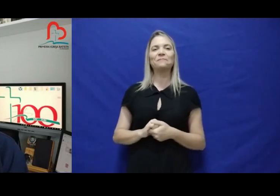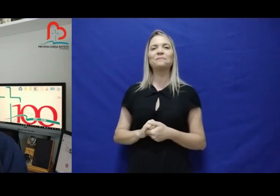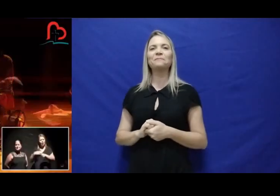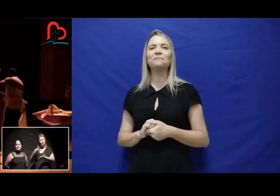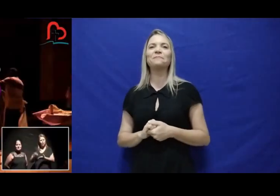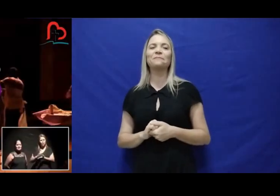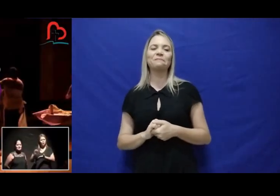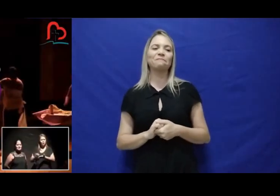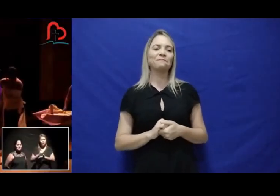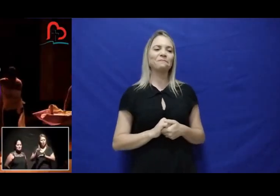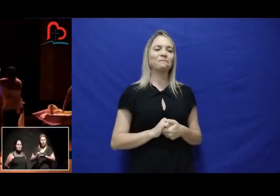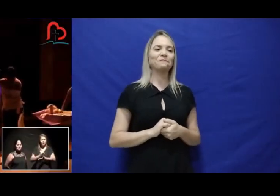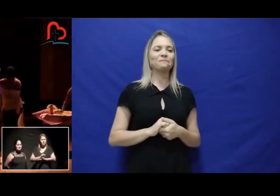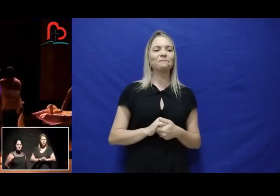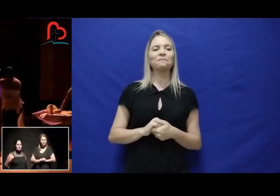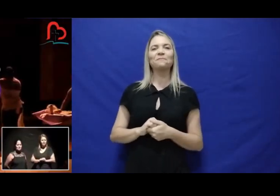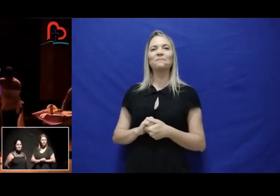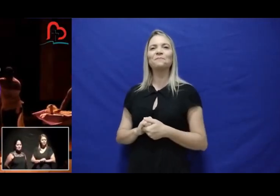hino.